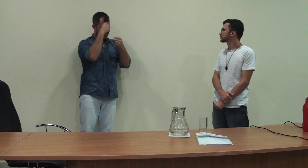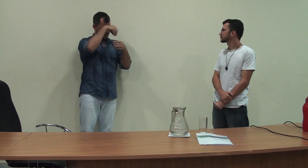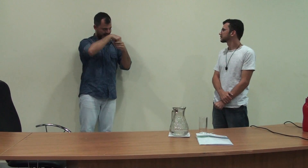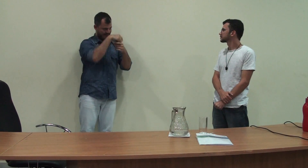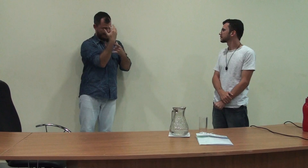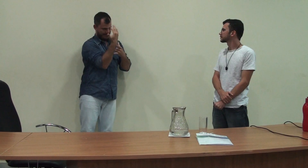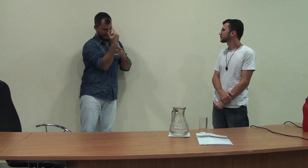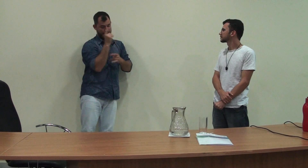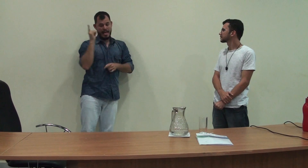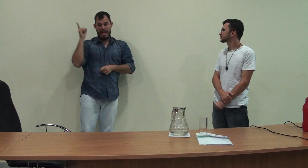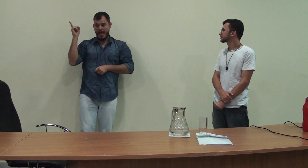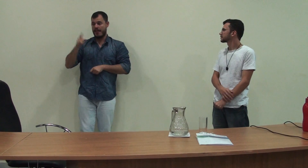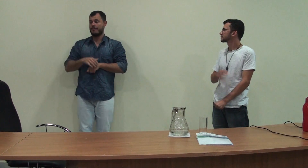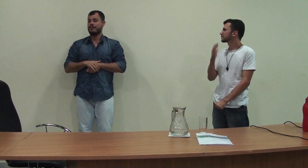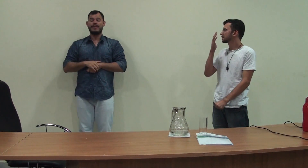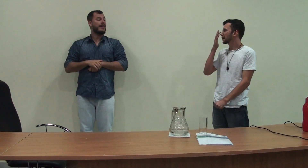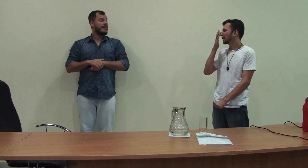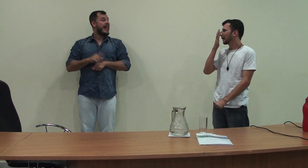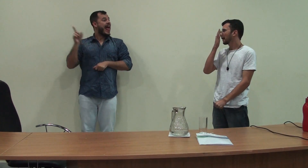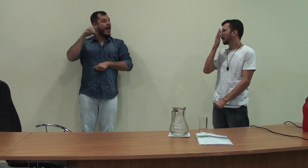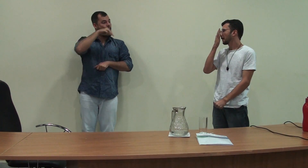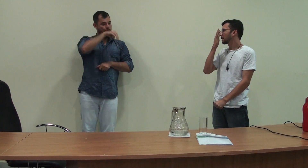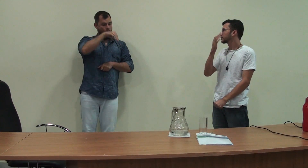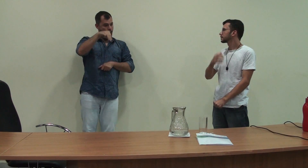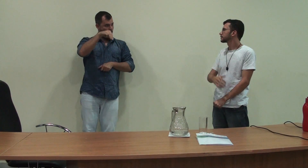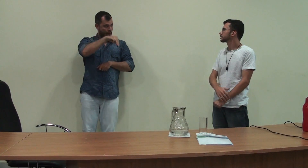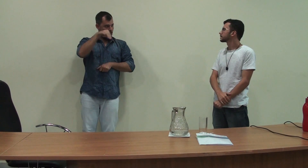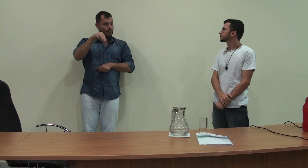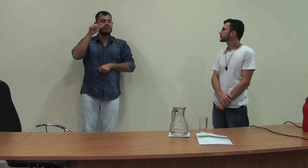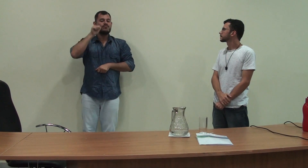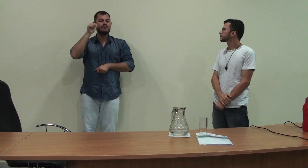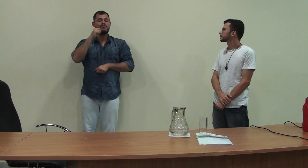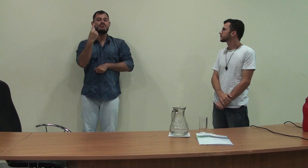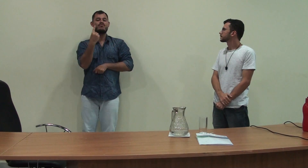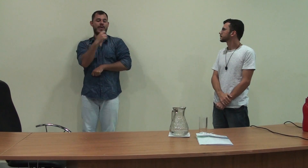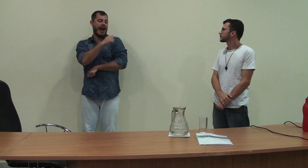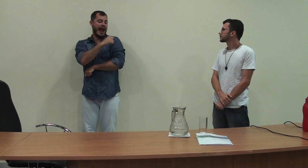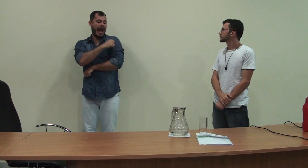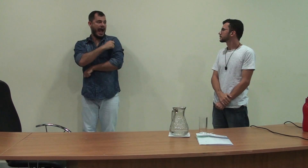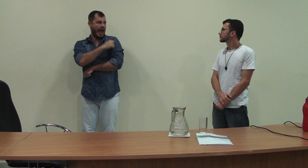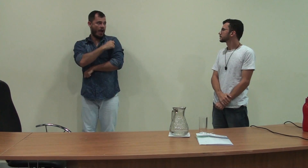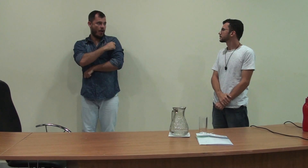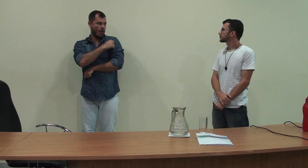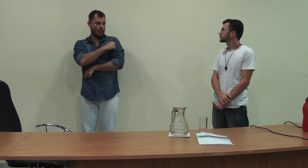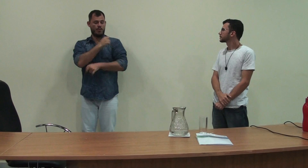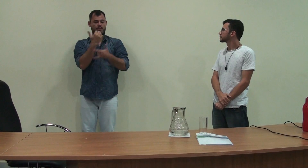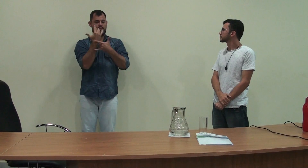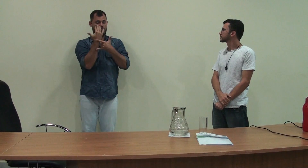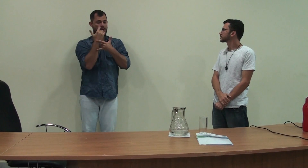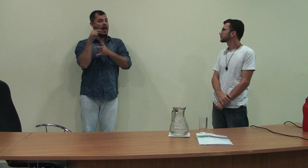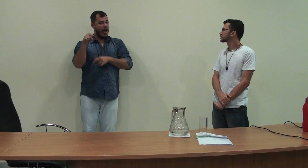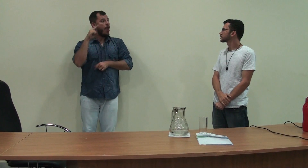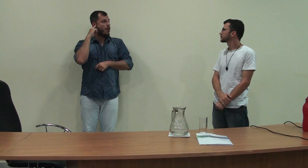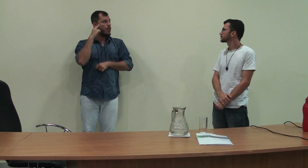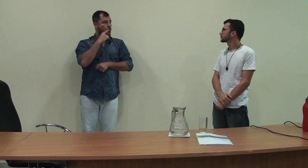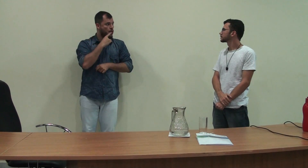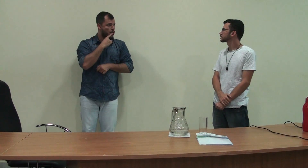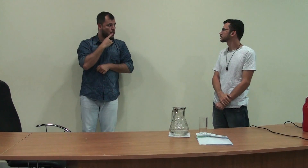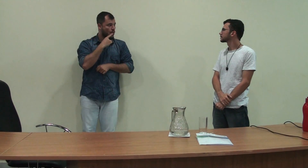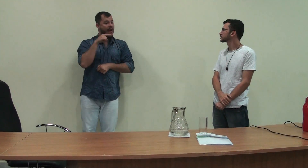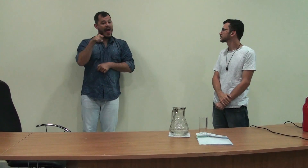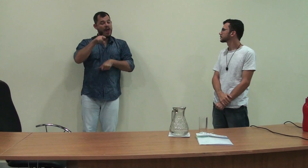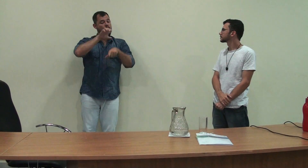FENES comemorando os 25 anos, agora em maio, na UFMG. Nós tivemos uma monitora, aluna